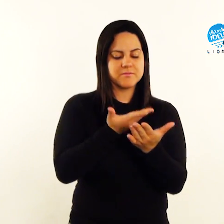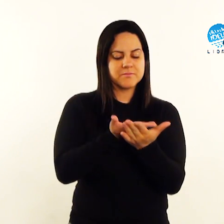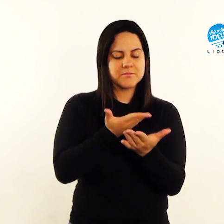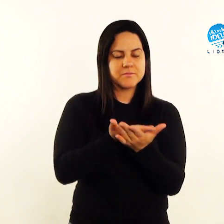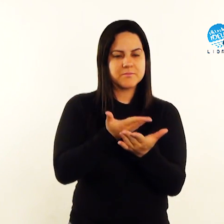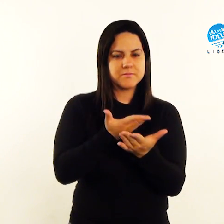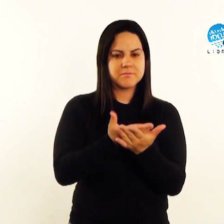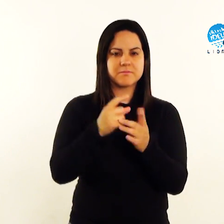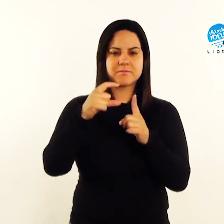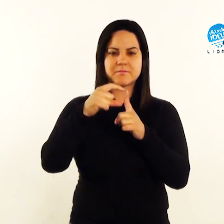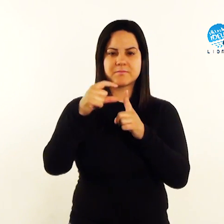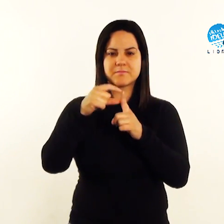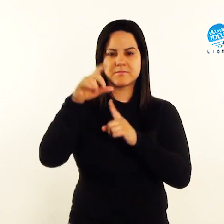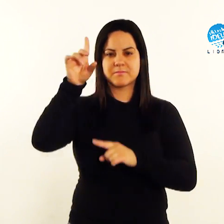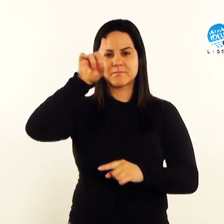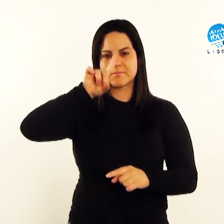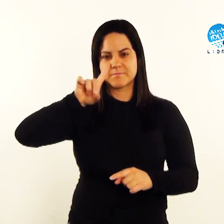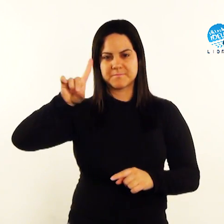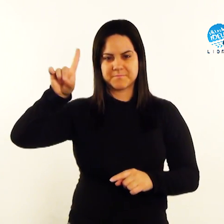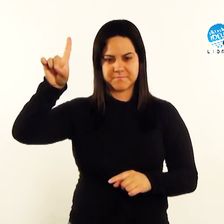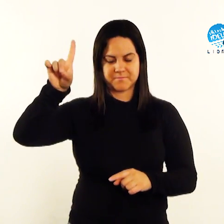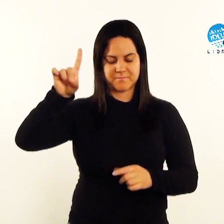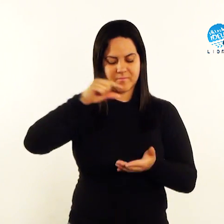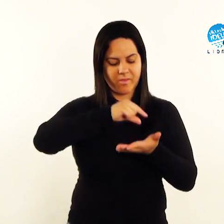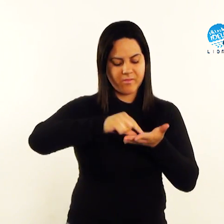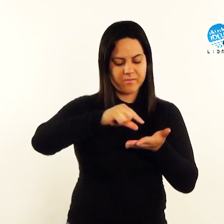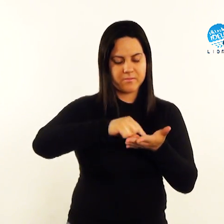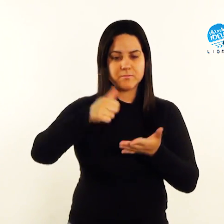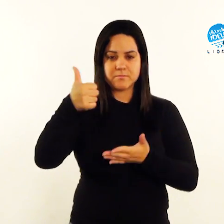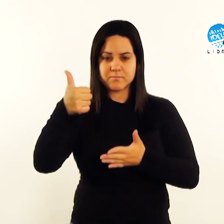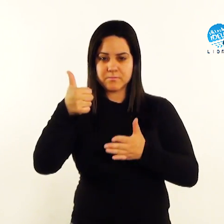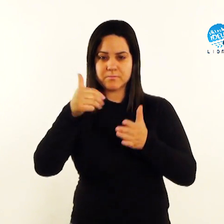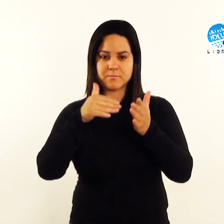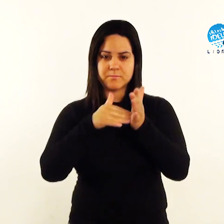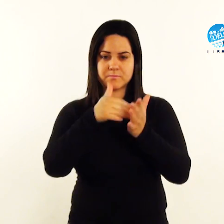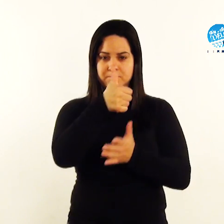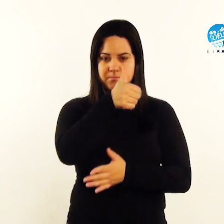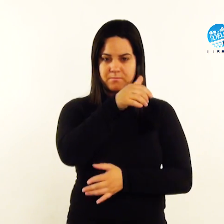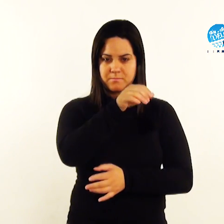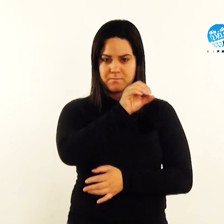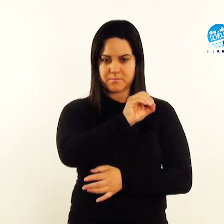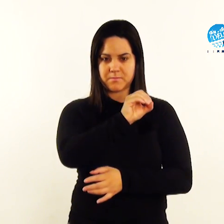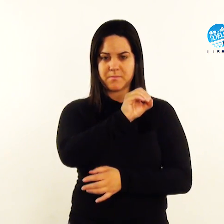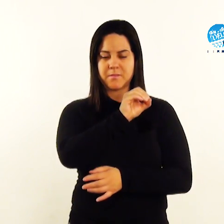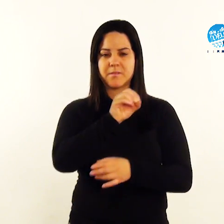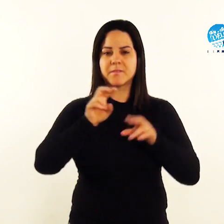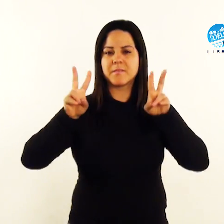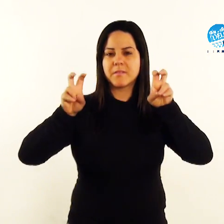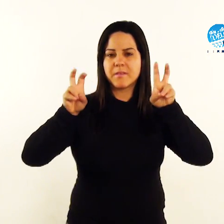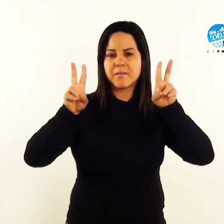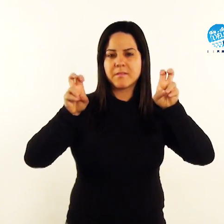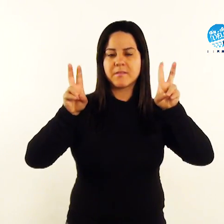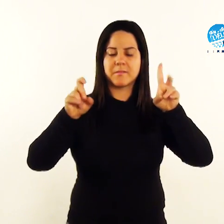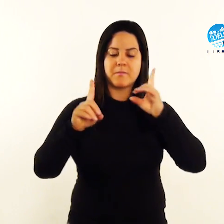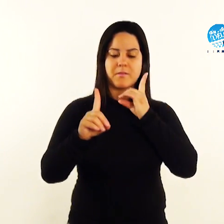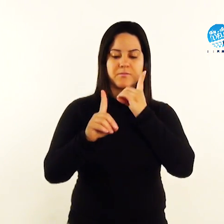estudando a palavra do Senhor, a partir dos versículos de 1 a 10, sobre o foco dos encontros de